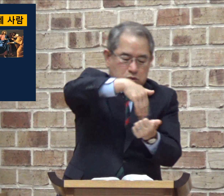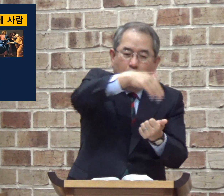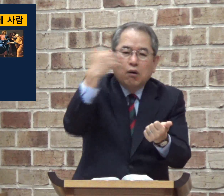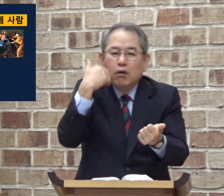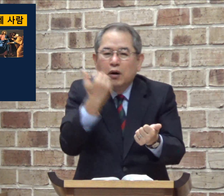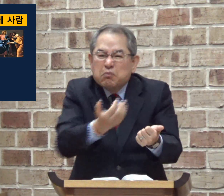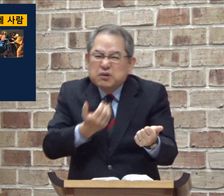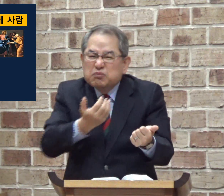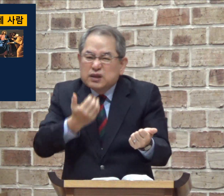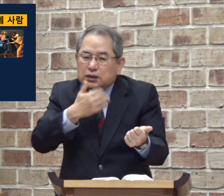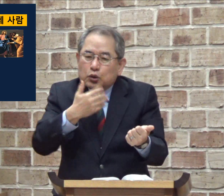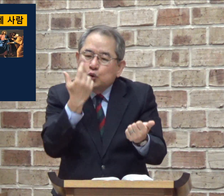전에